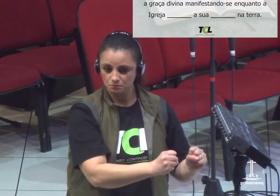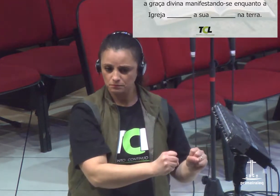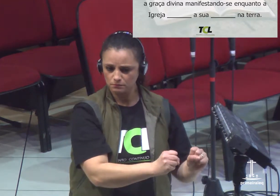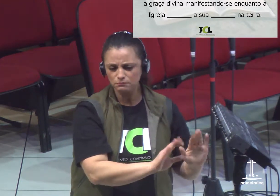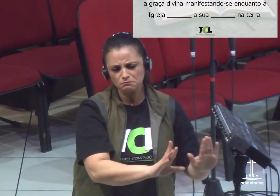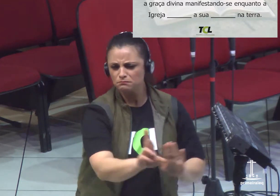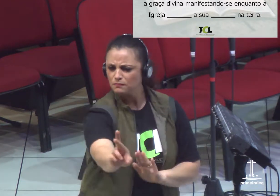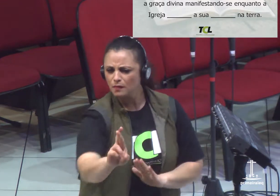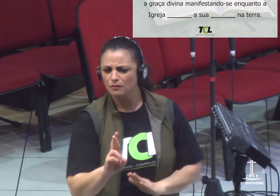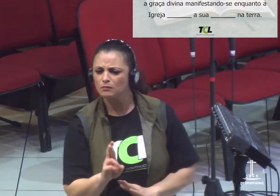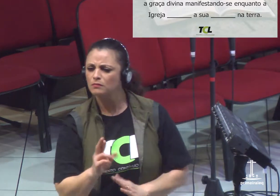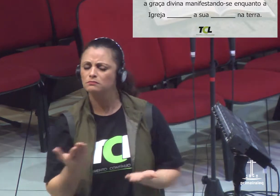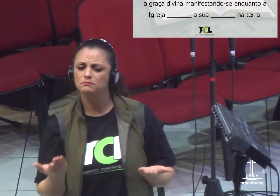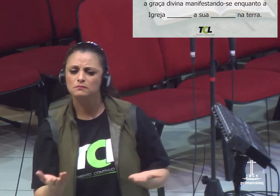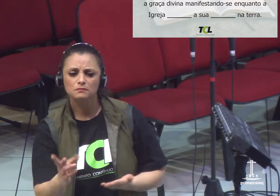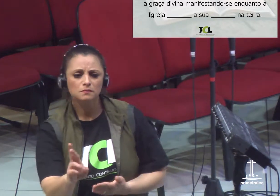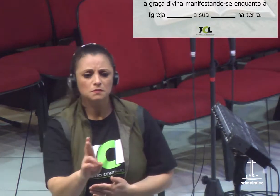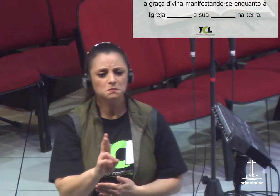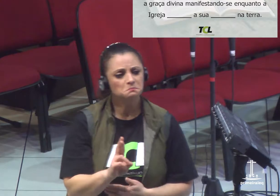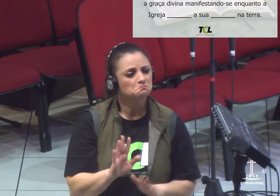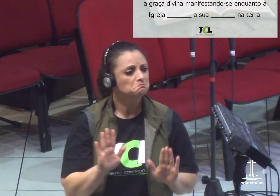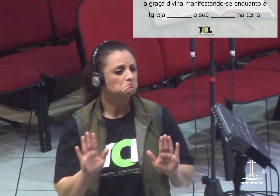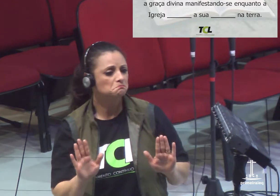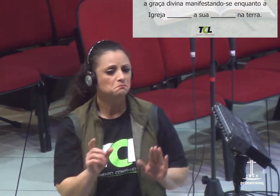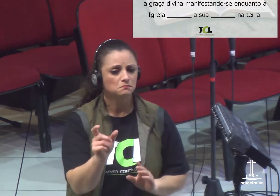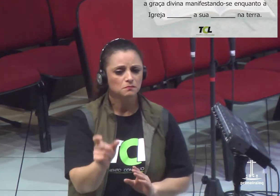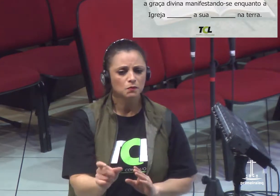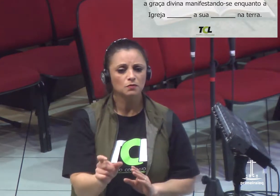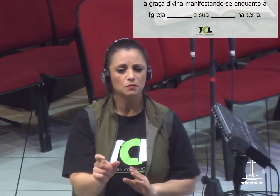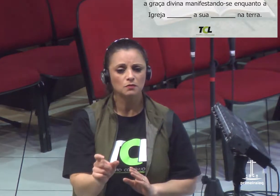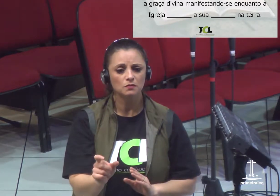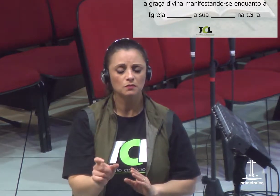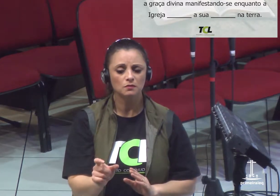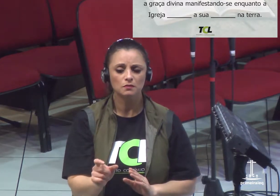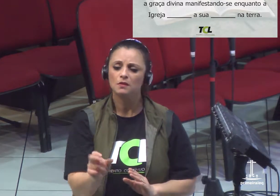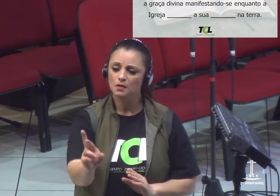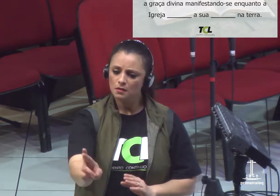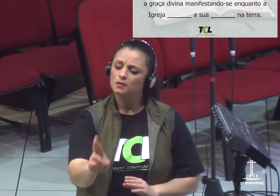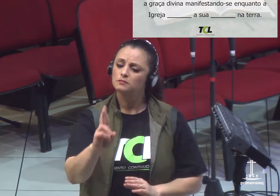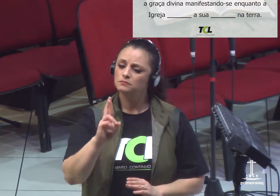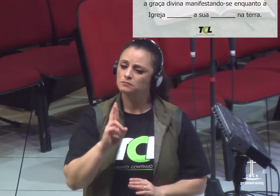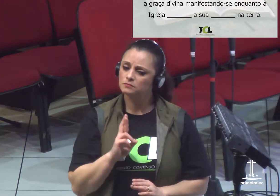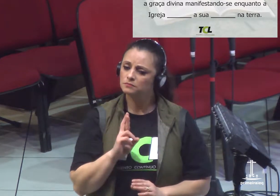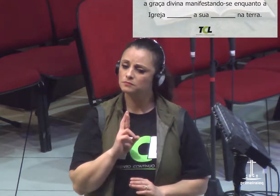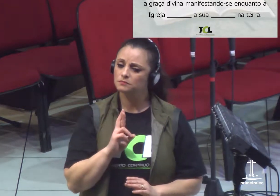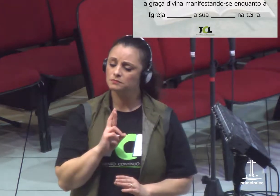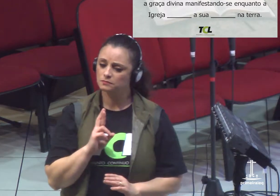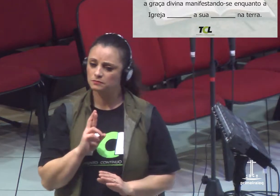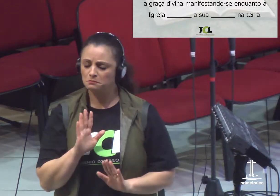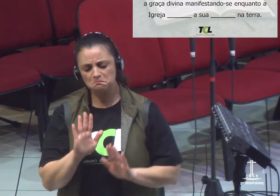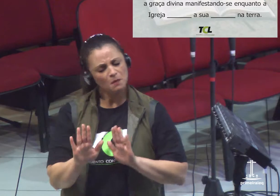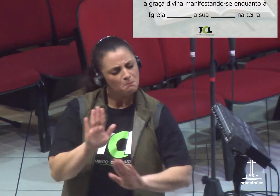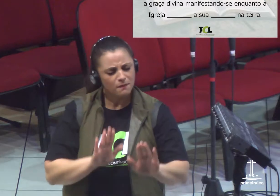Alguém disse aqui, né? Enfim, alguém que cooperou aqui com uma resposta, falou algo